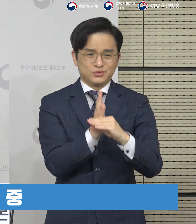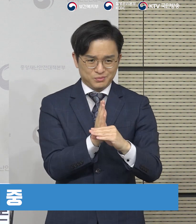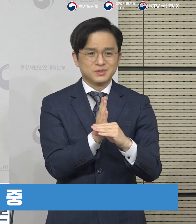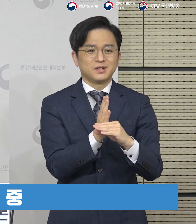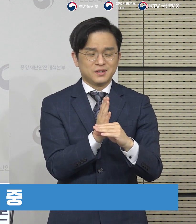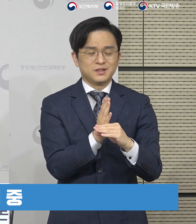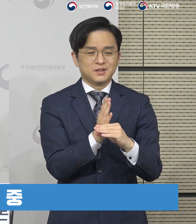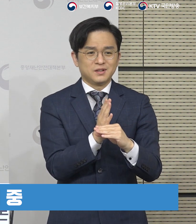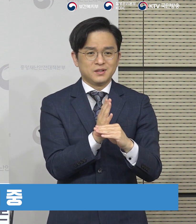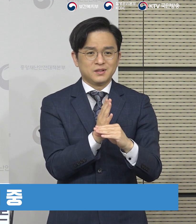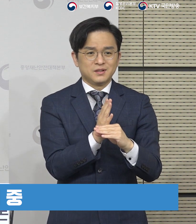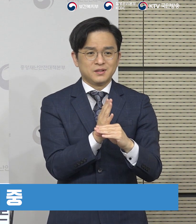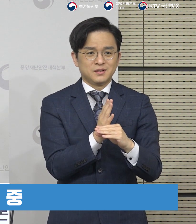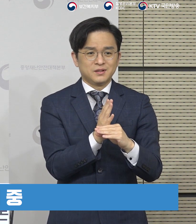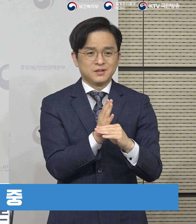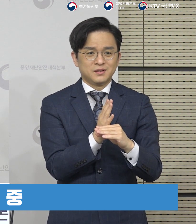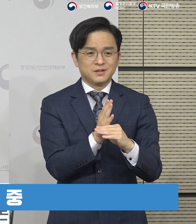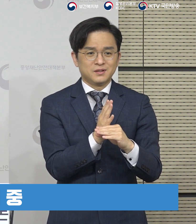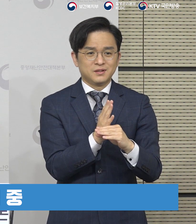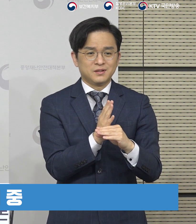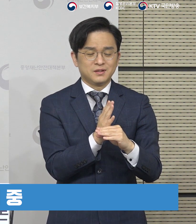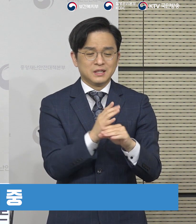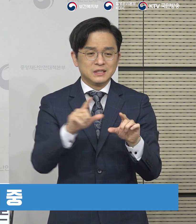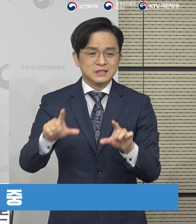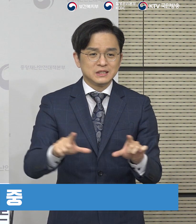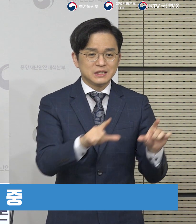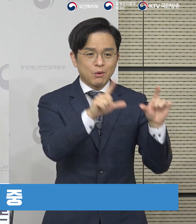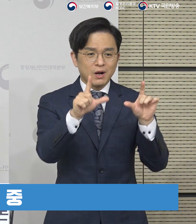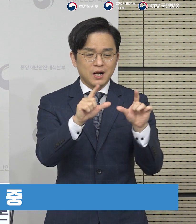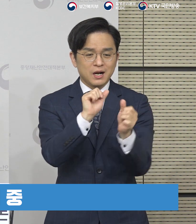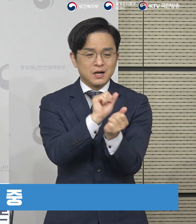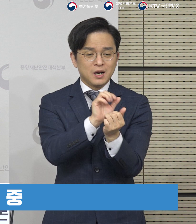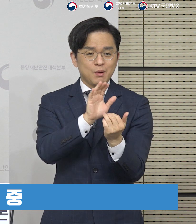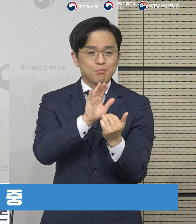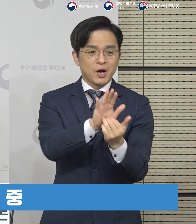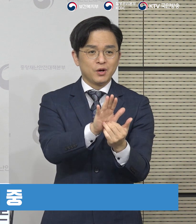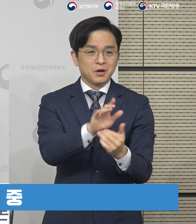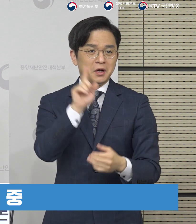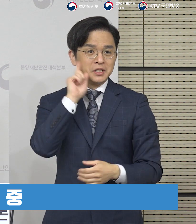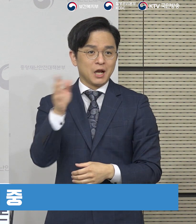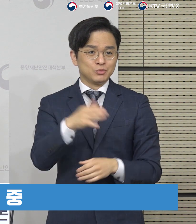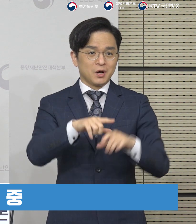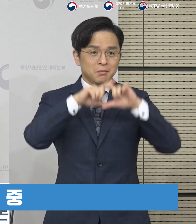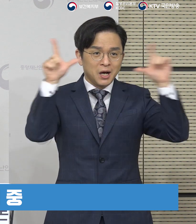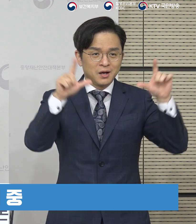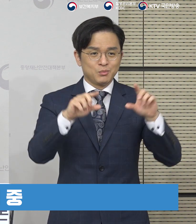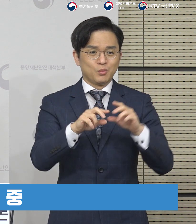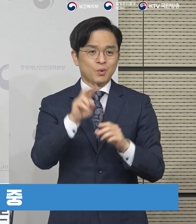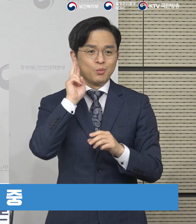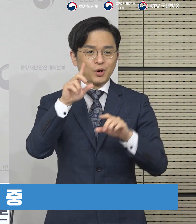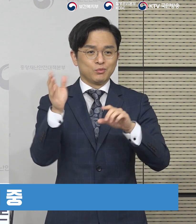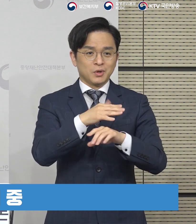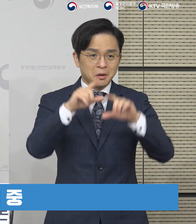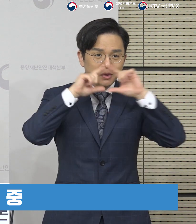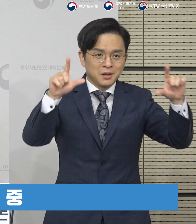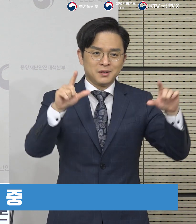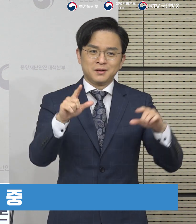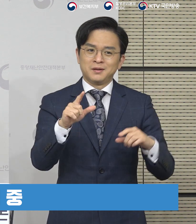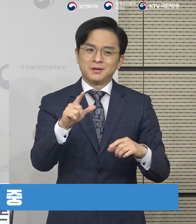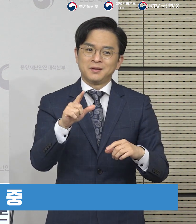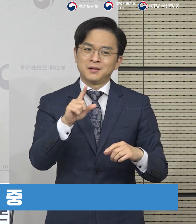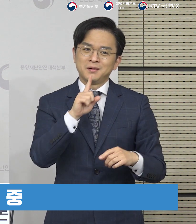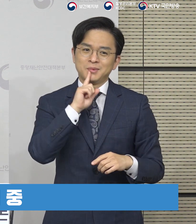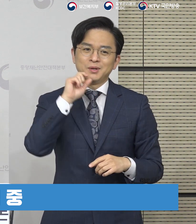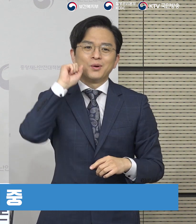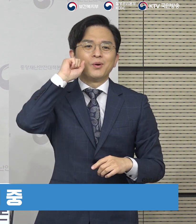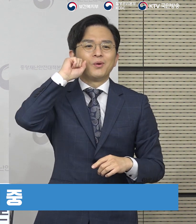준비해야 되는지에 대한 논의도 시작하려고 합니다. 그러나 이것을 한 번에 시행하거나 또